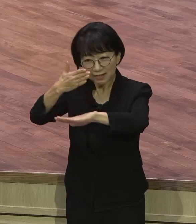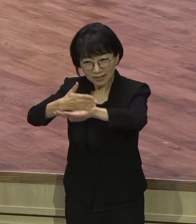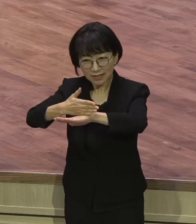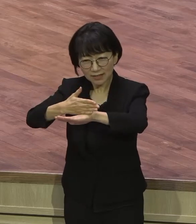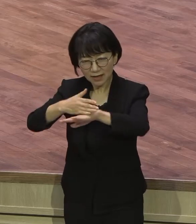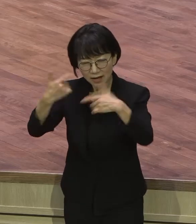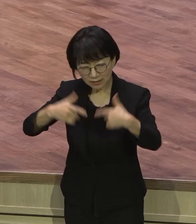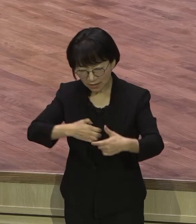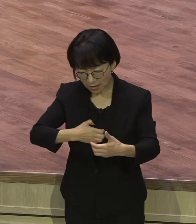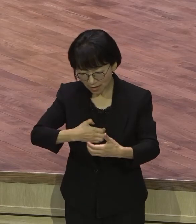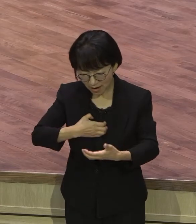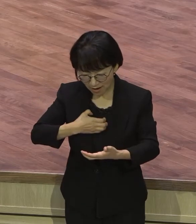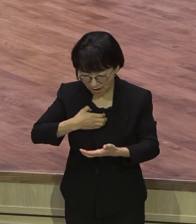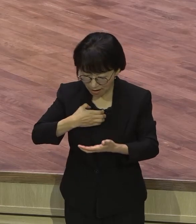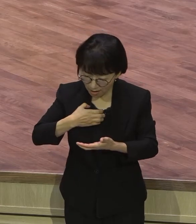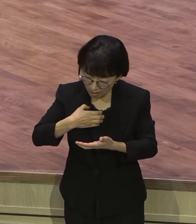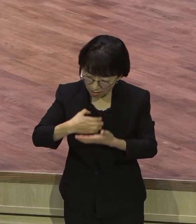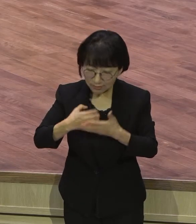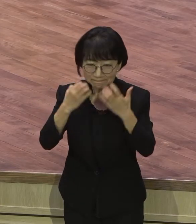감격했어요.